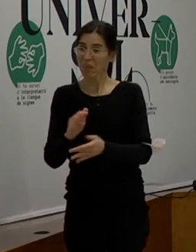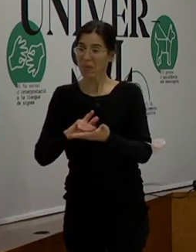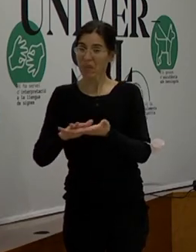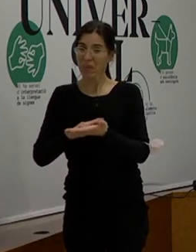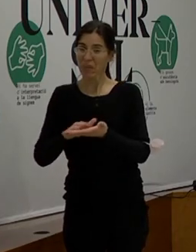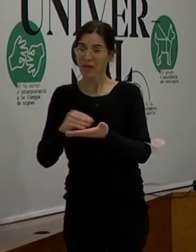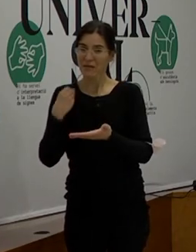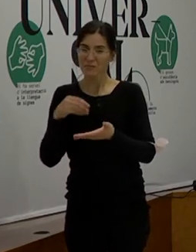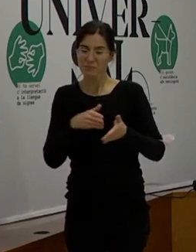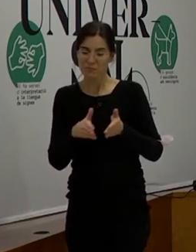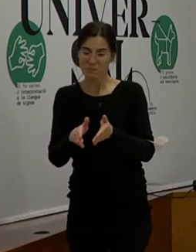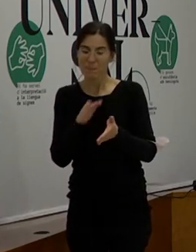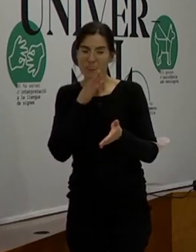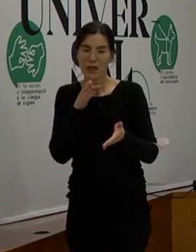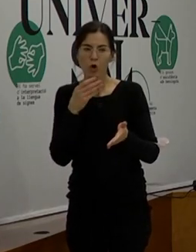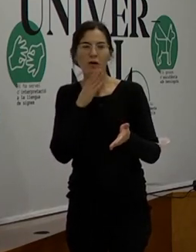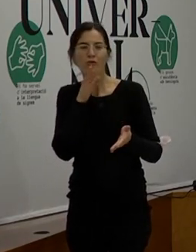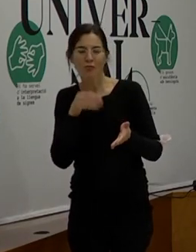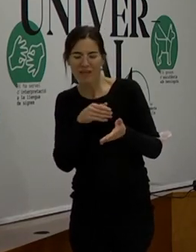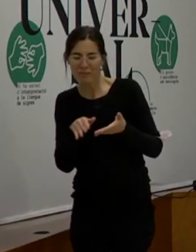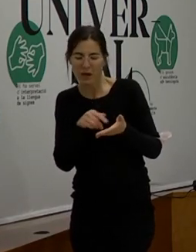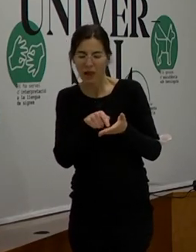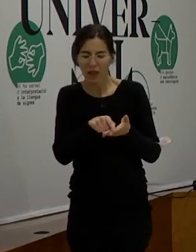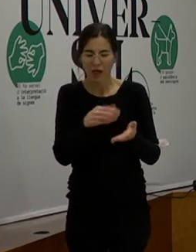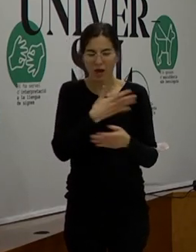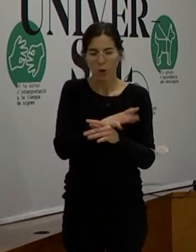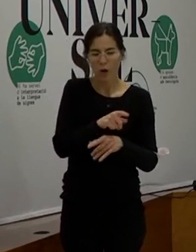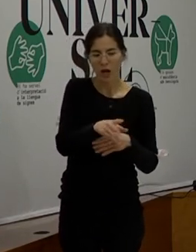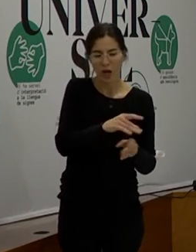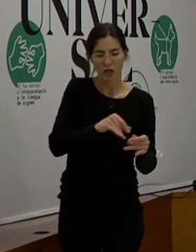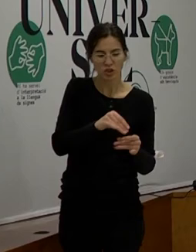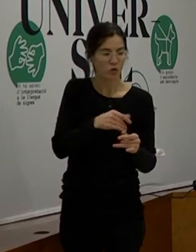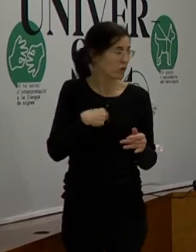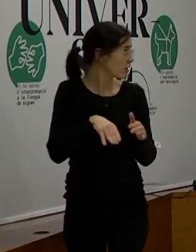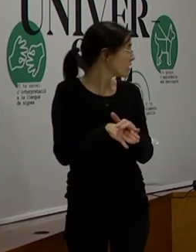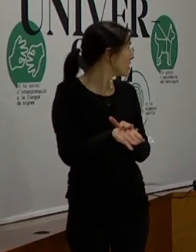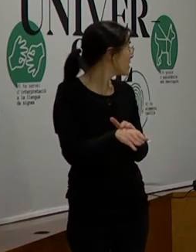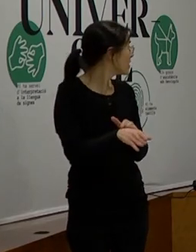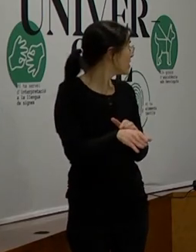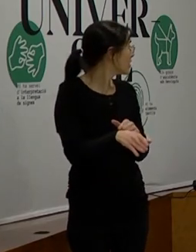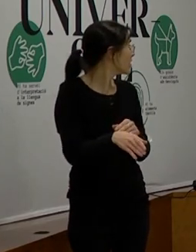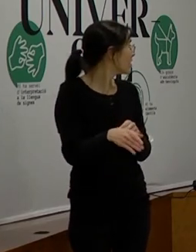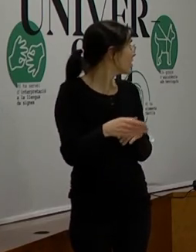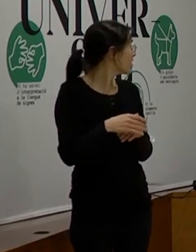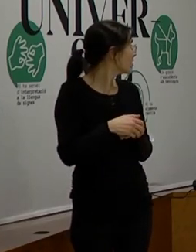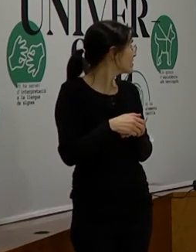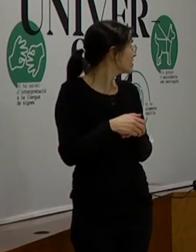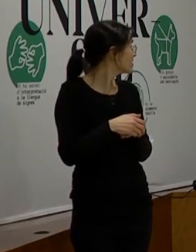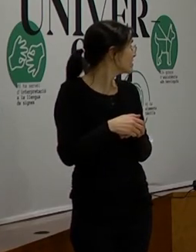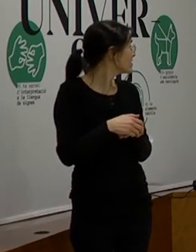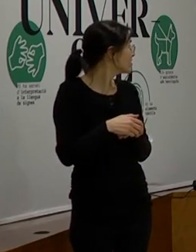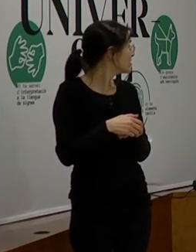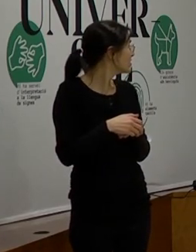franja guia d'encaminamiento, per on anem? Pues per aquí, anem a jugar amb la sorra, ens fiquem, juguem amb la sorra, ens fiquem